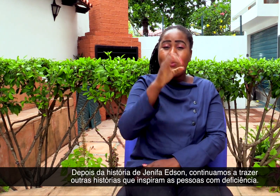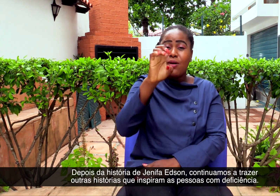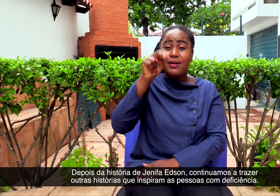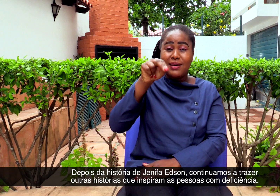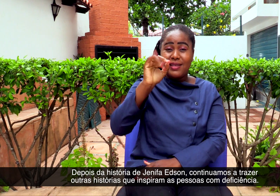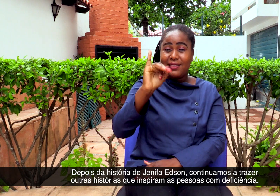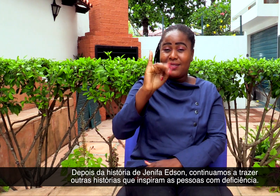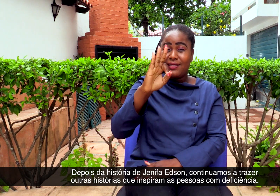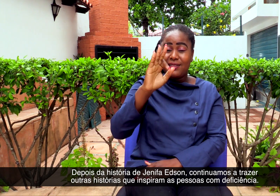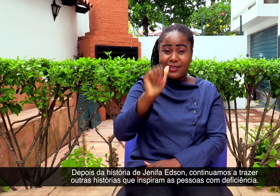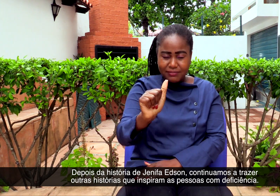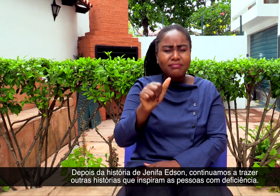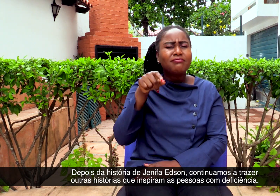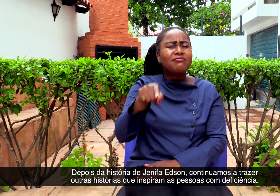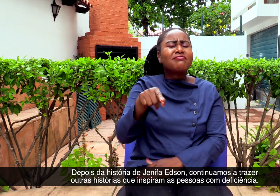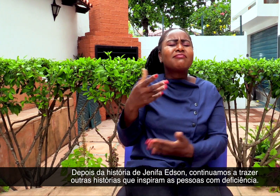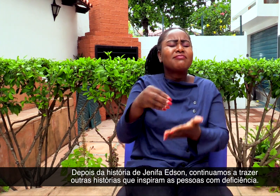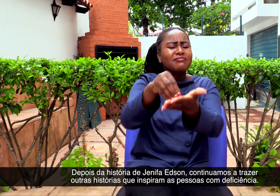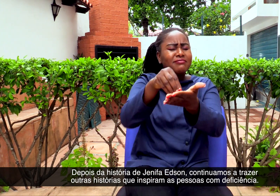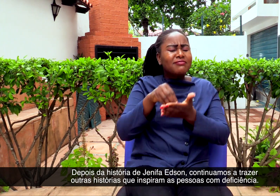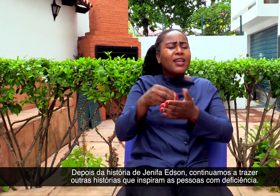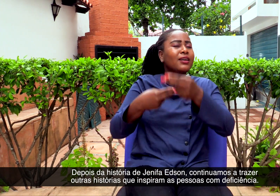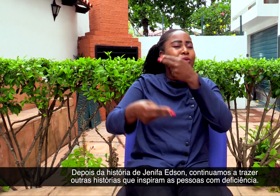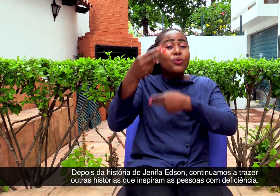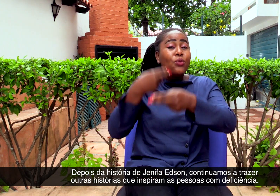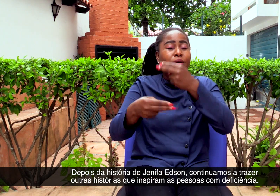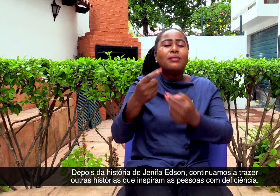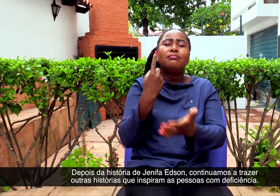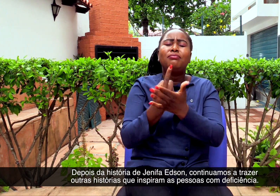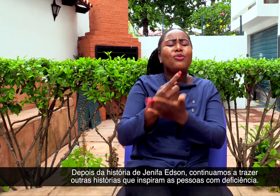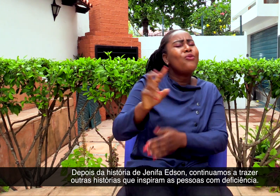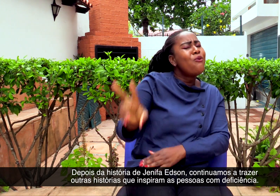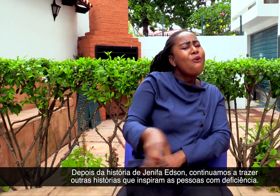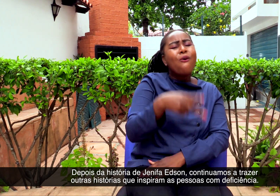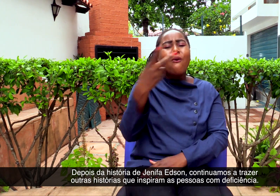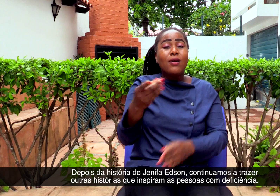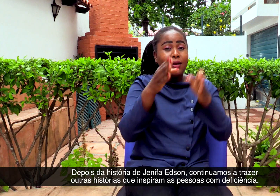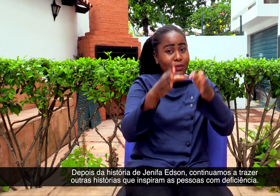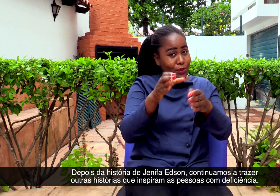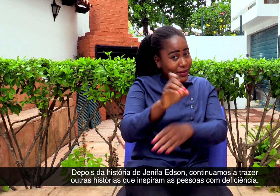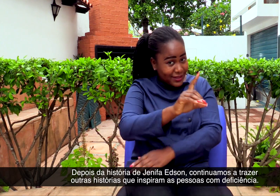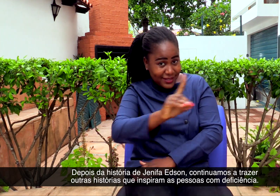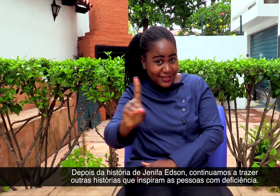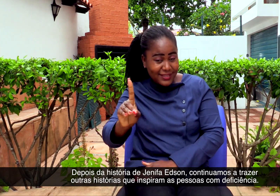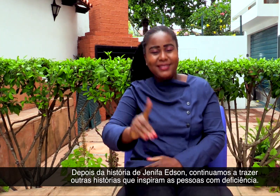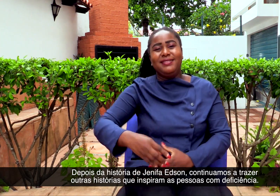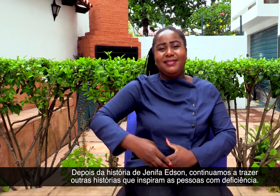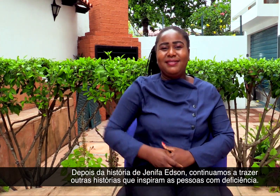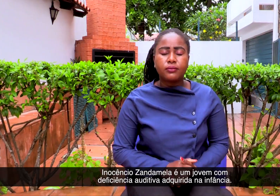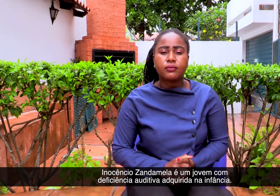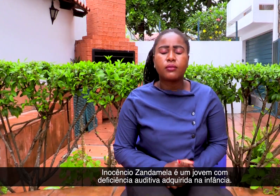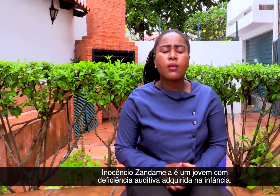Edson, continuamos a fazer outras histórias que inspiram as pessoas com deficiência.